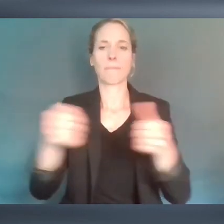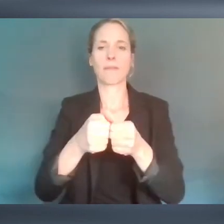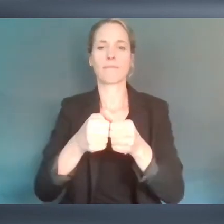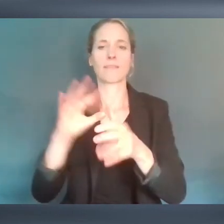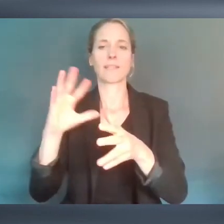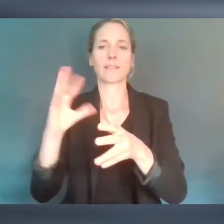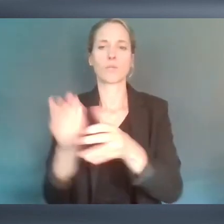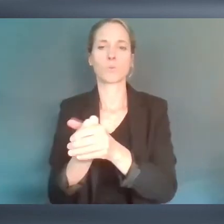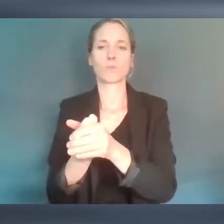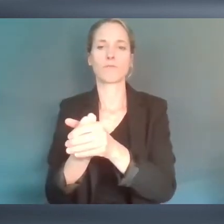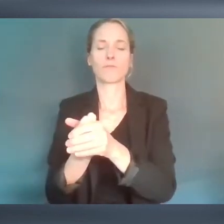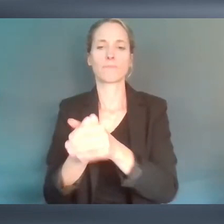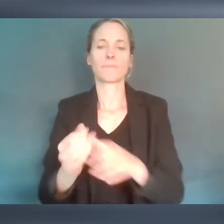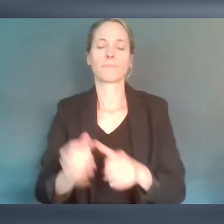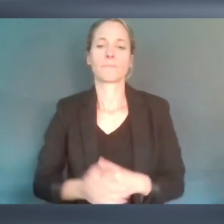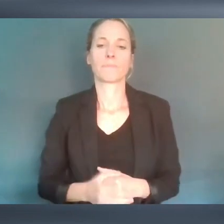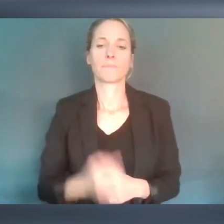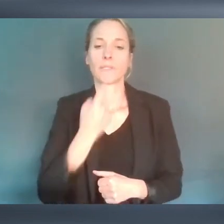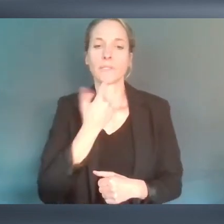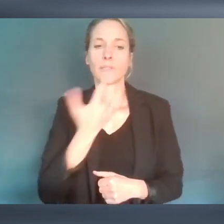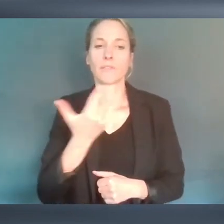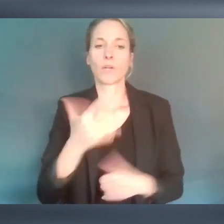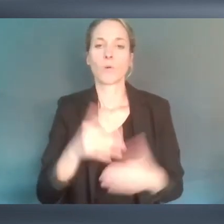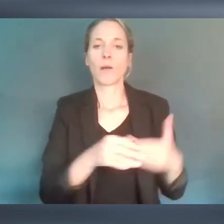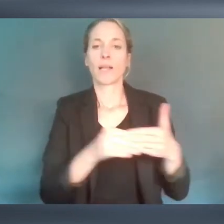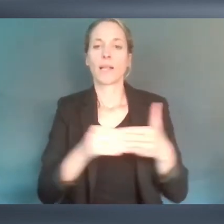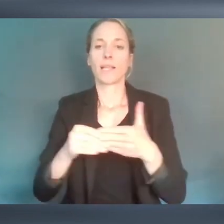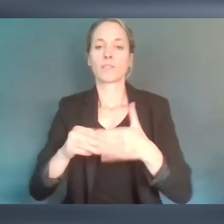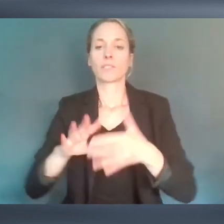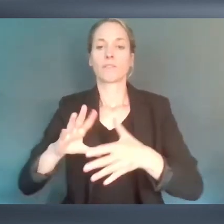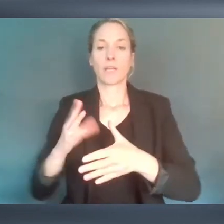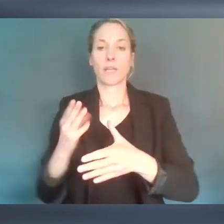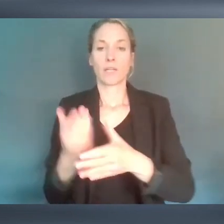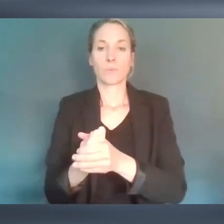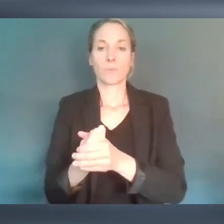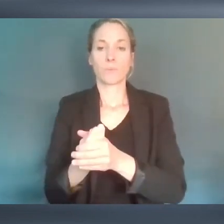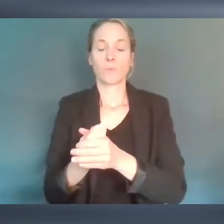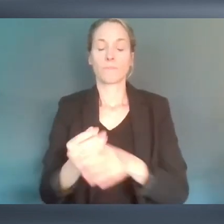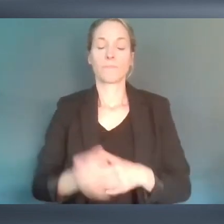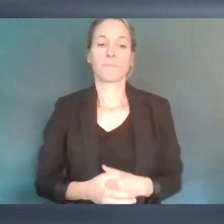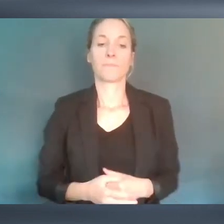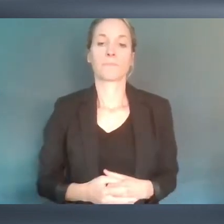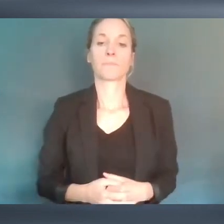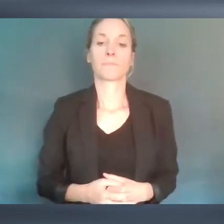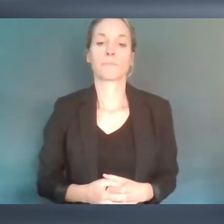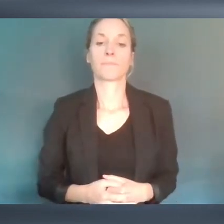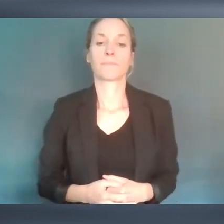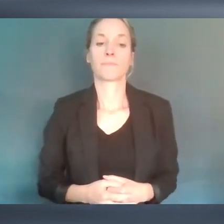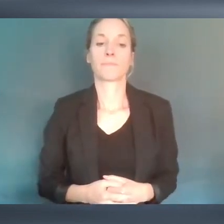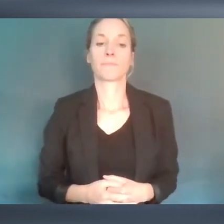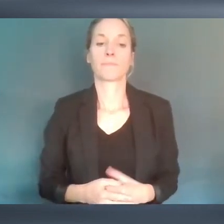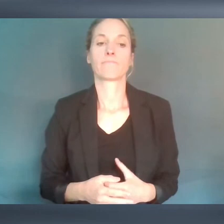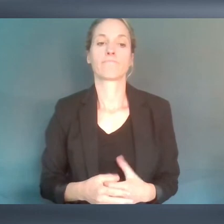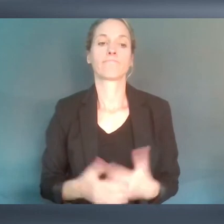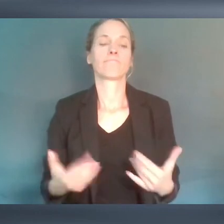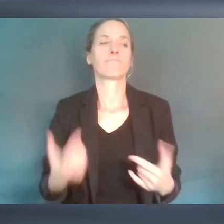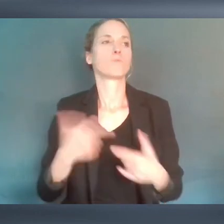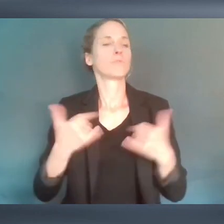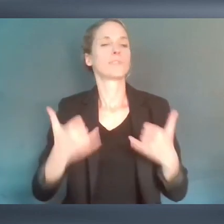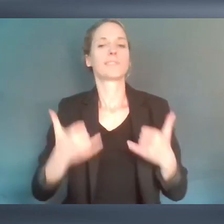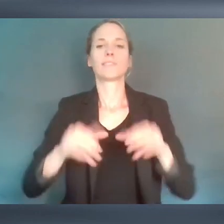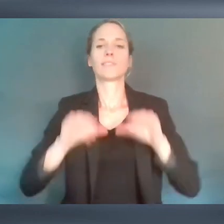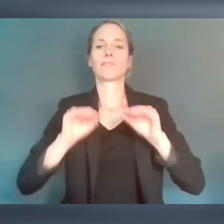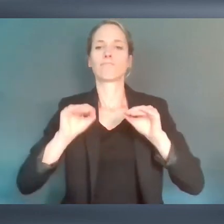Alors, c'est quoi le leadership inclusif? C'est évidemment pas le but ici d'enseigner des notions théoriques sur